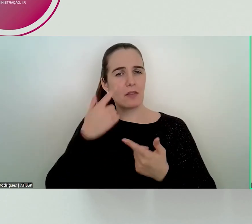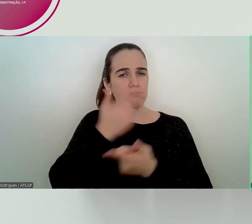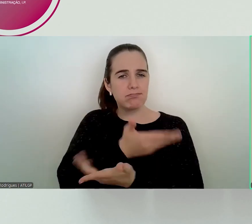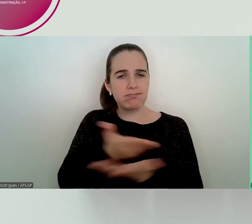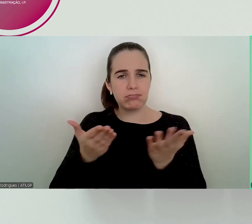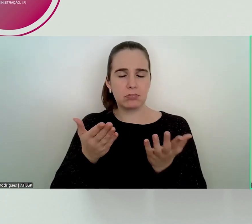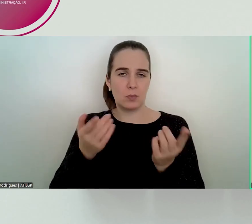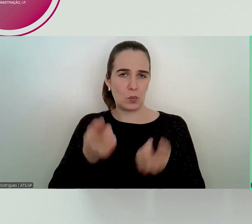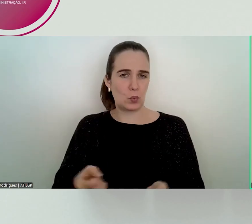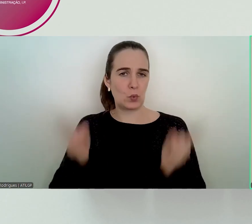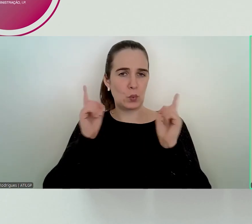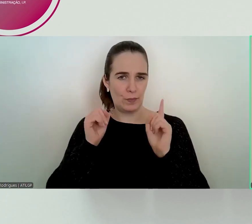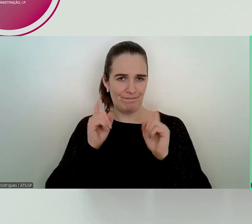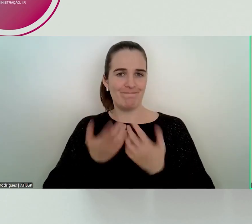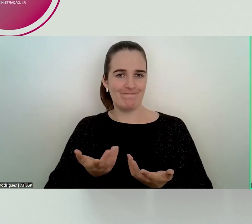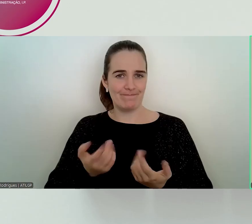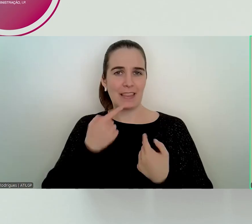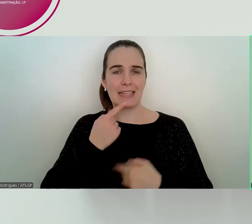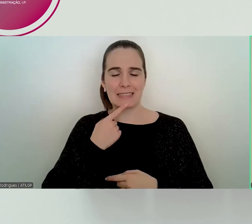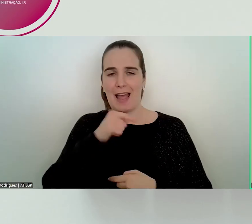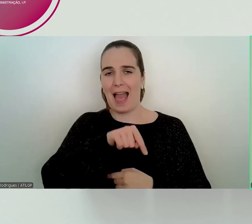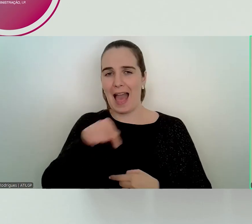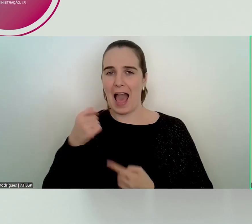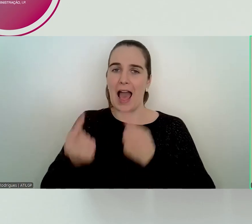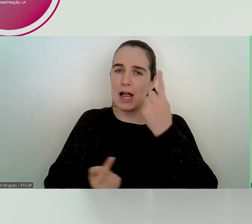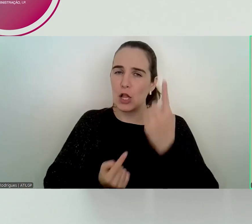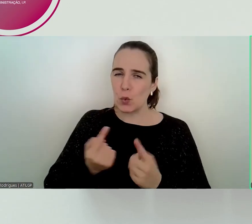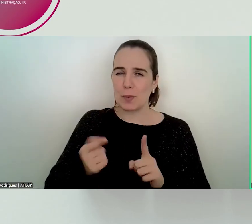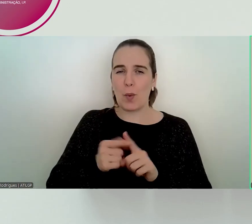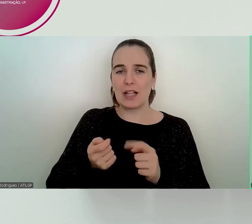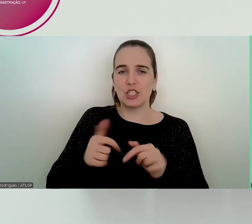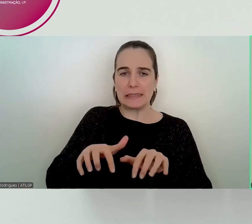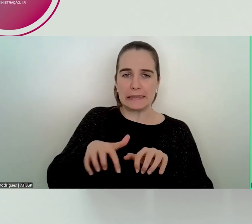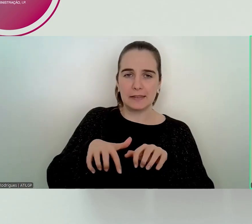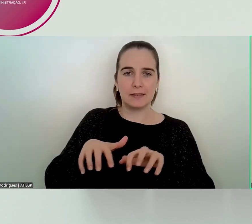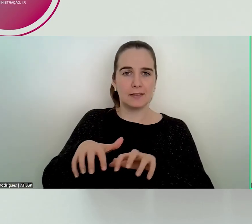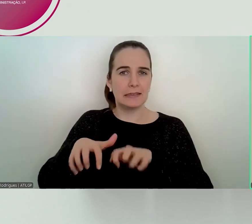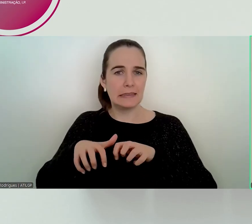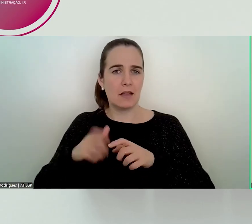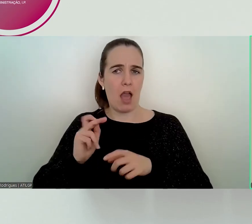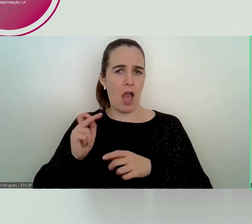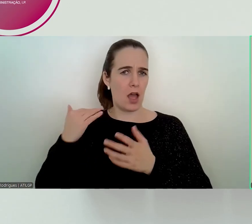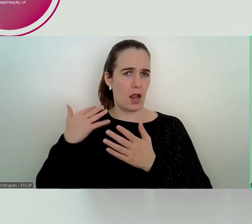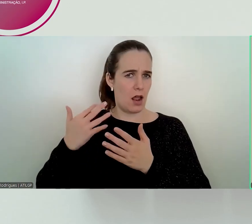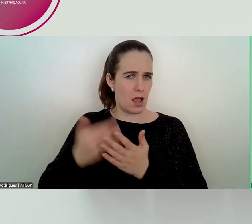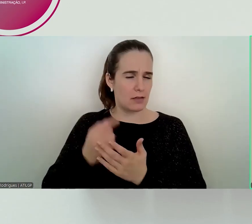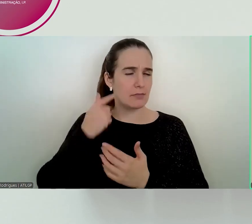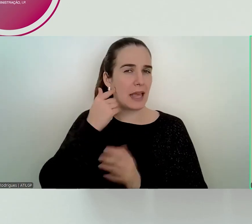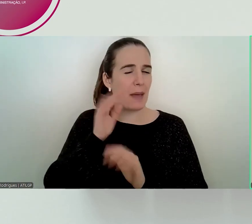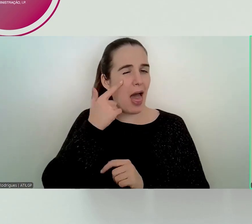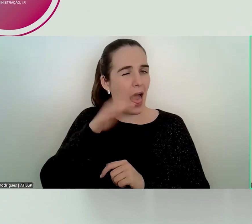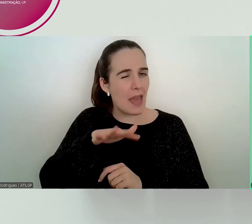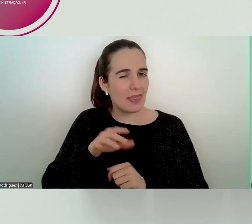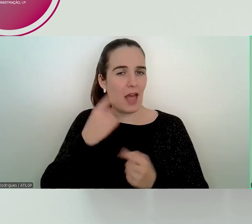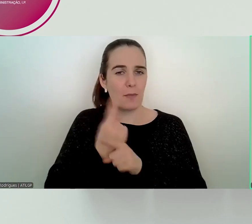Ou seja, ainda há alguma resistência, ao fim destas décadas todas, ainda há alguma resistência por parte